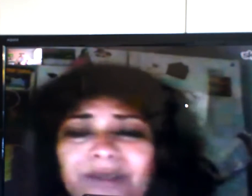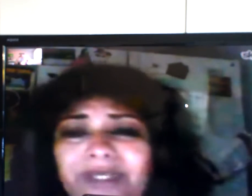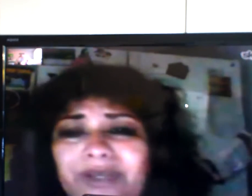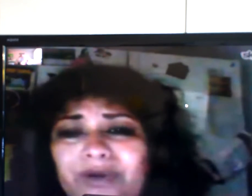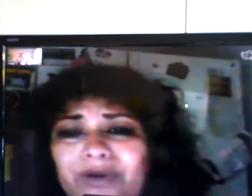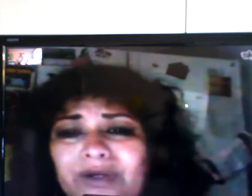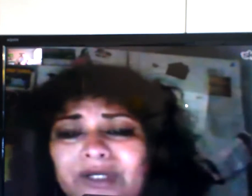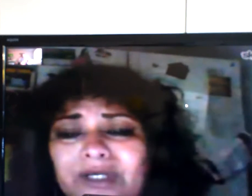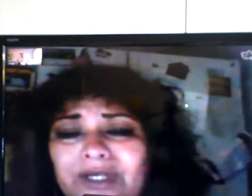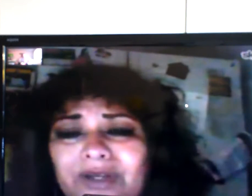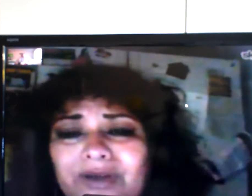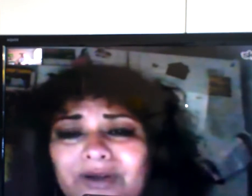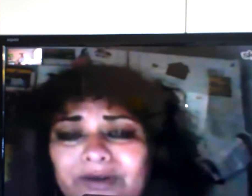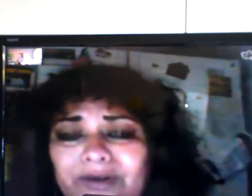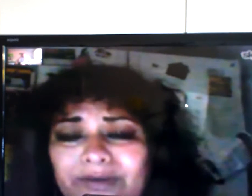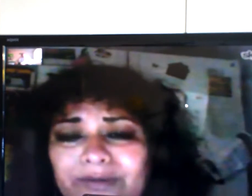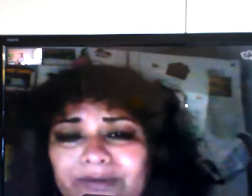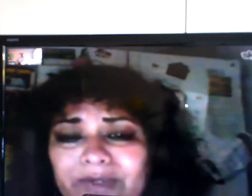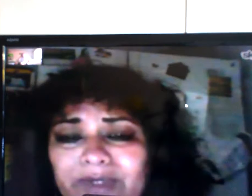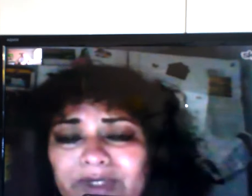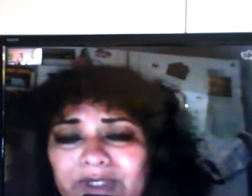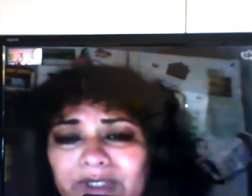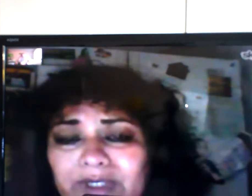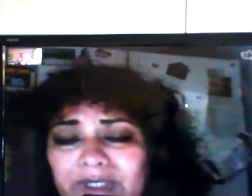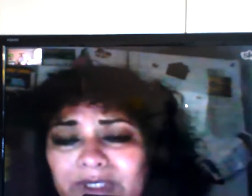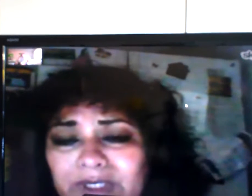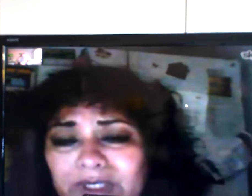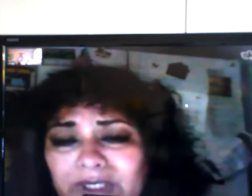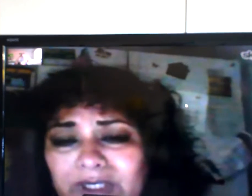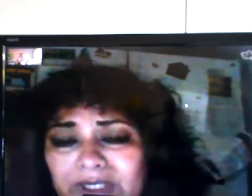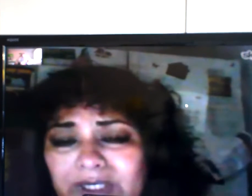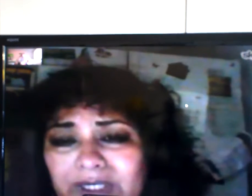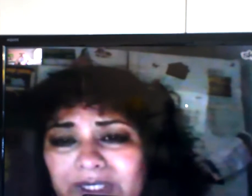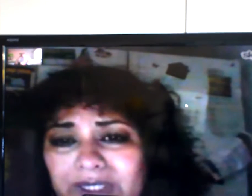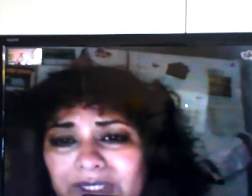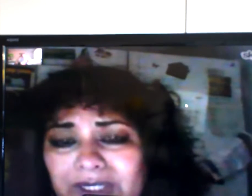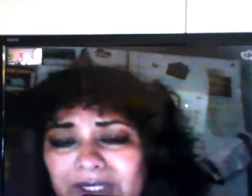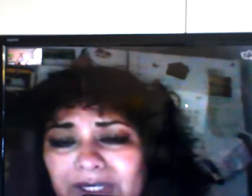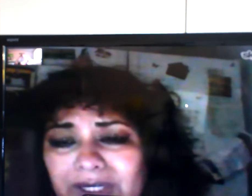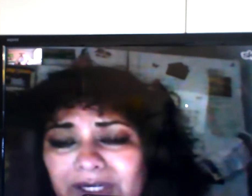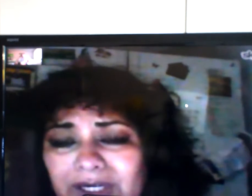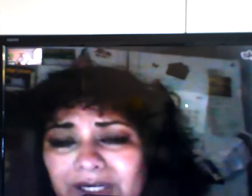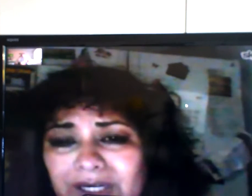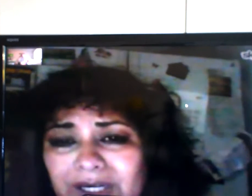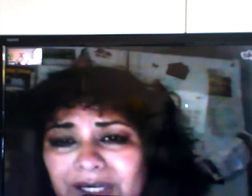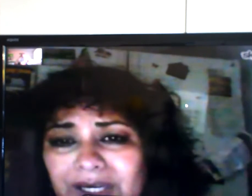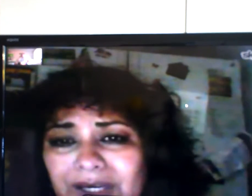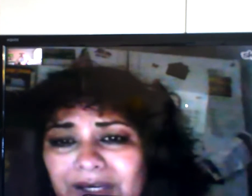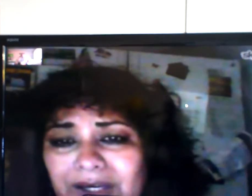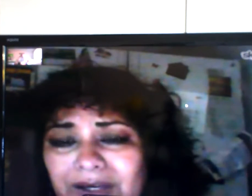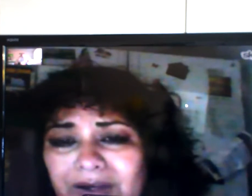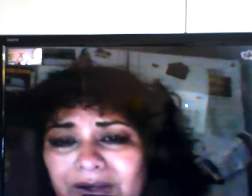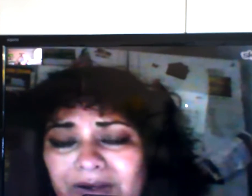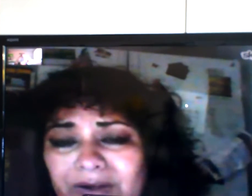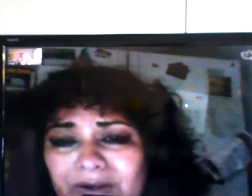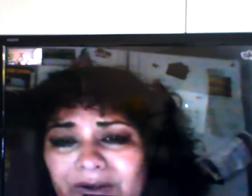ok bien recuerda que un trancados madurar y ayudar a jesucristo no pasión de